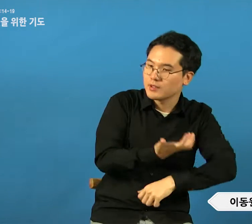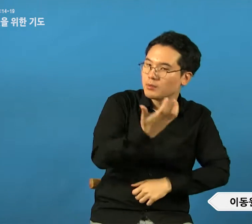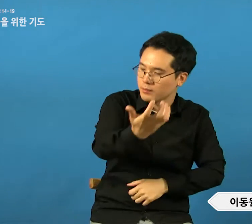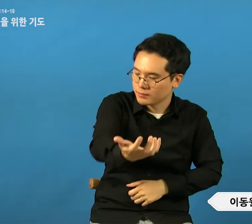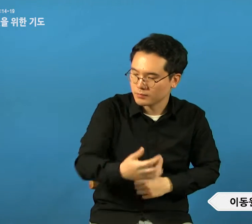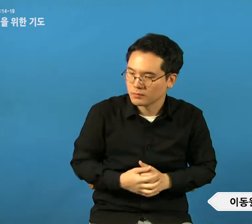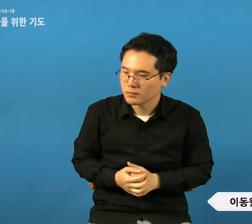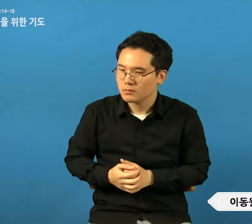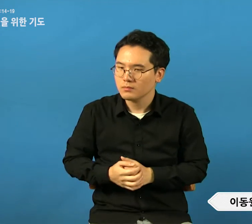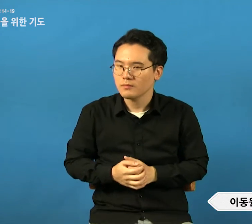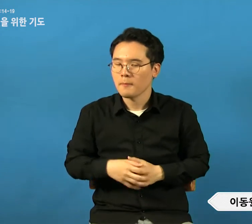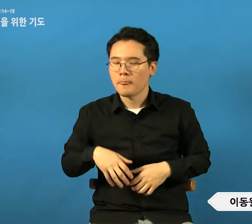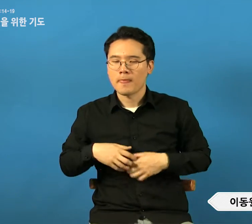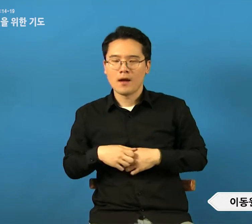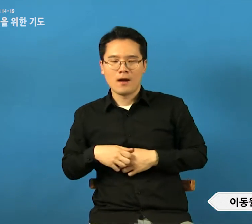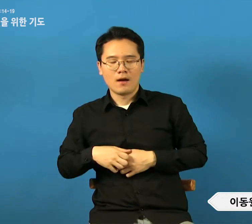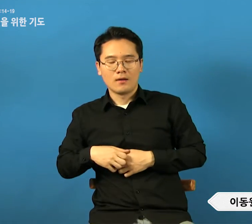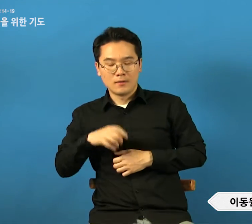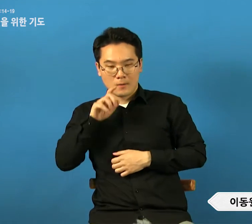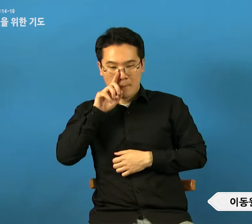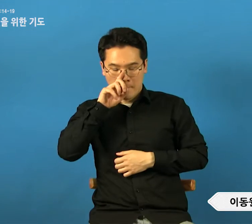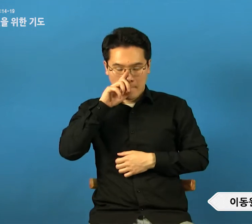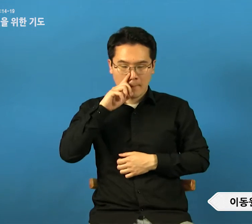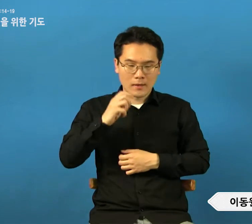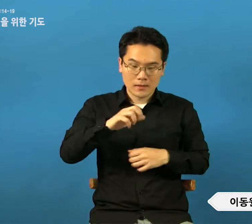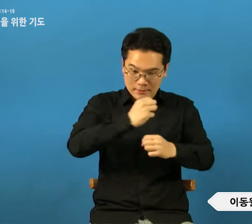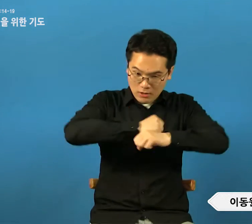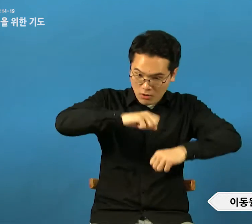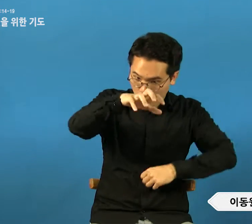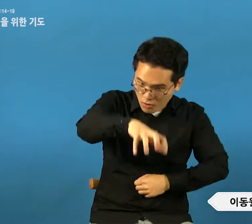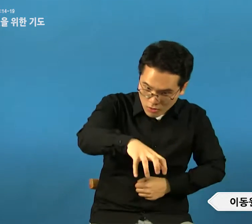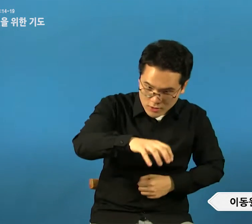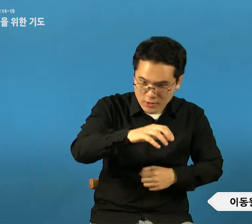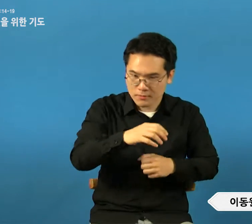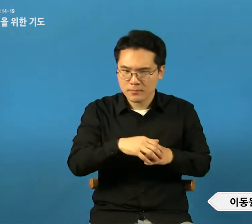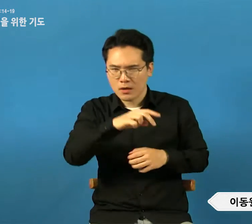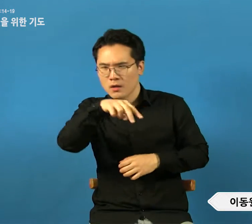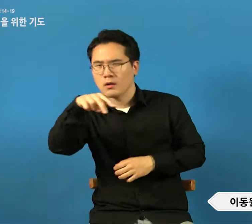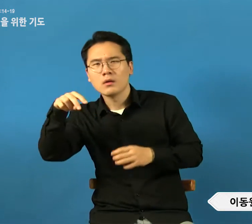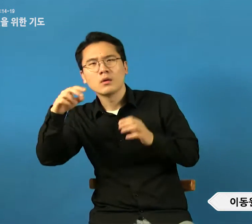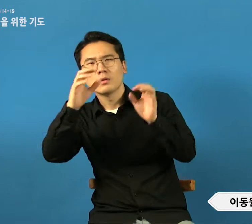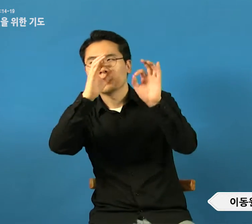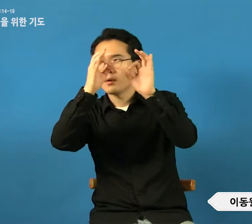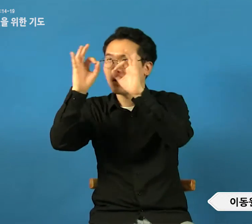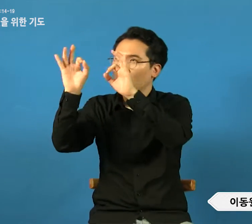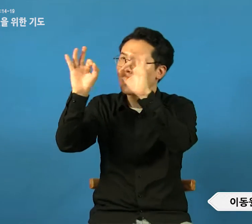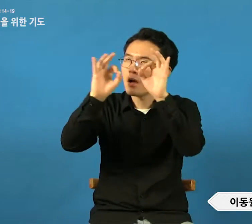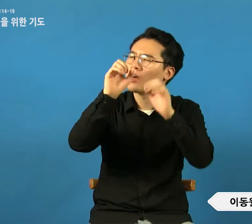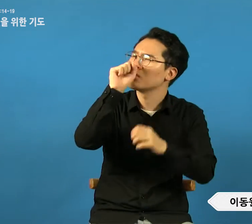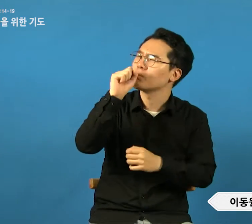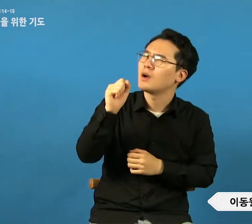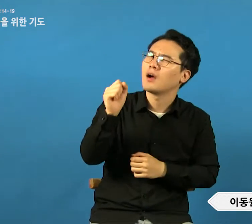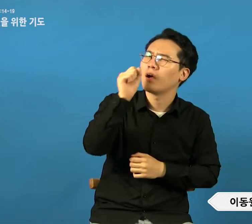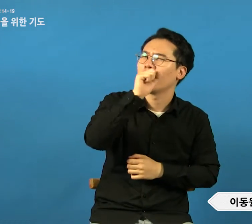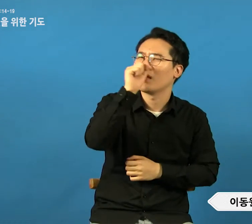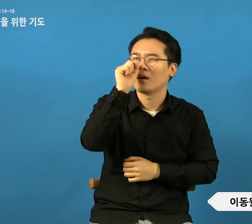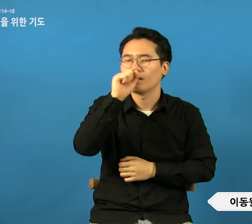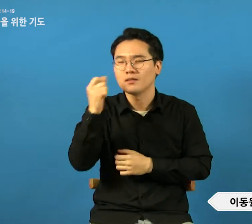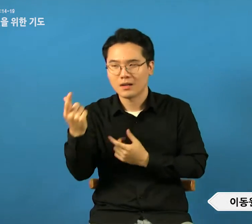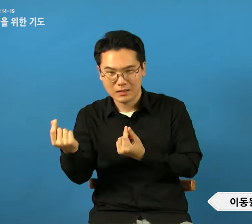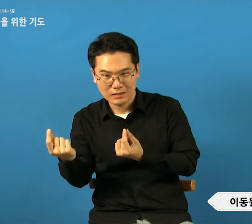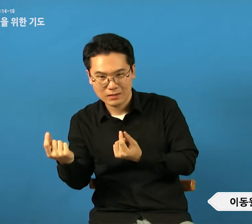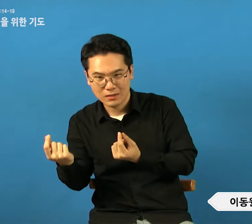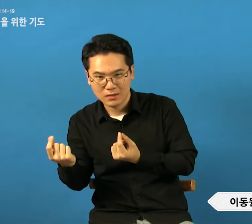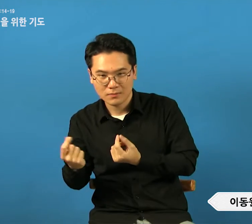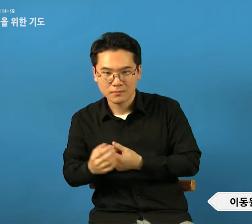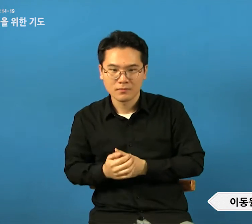돌아보더니 그분도 좋아하시는 듯 했습니다. 주님은 이 방이 우리가 대화하기 참 좋겠구나. 가능한